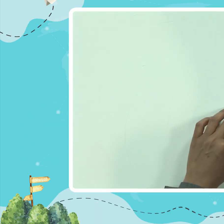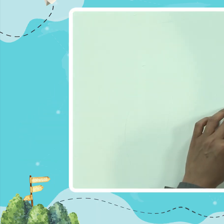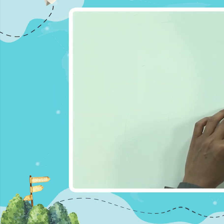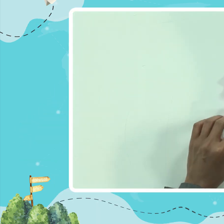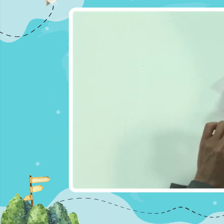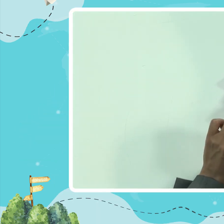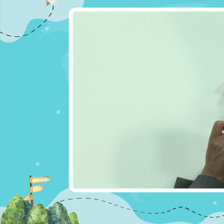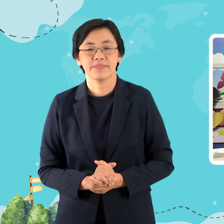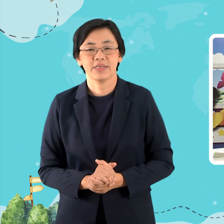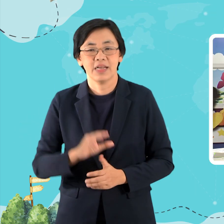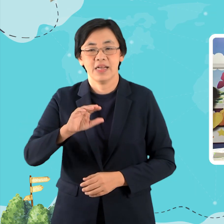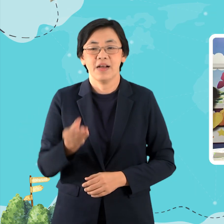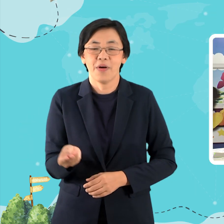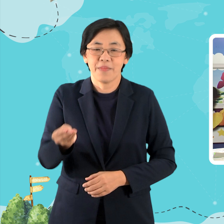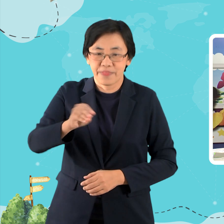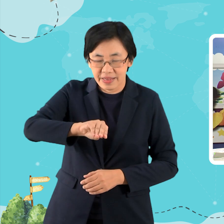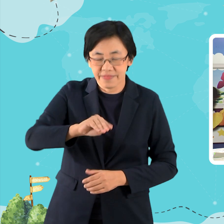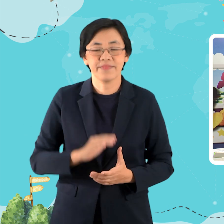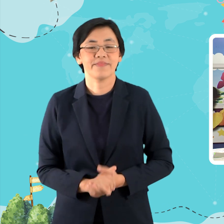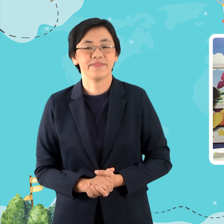ไหนลองพลิกมาดูด้านหน้าสิครับ